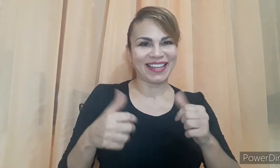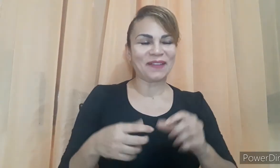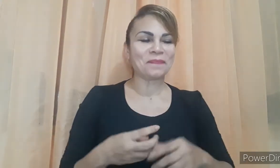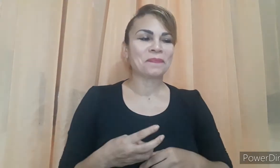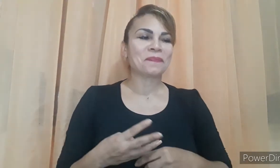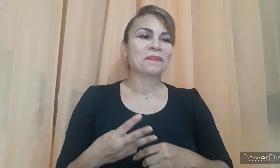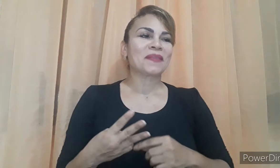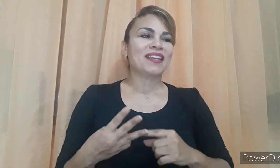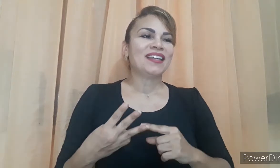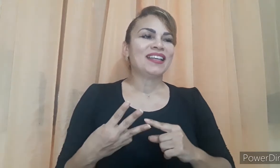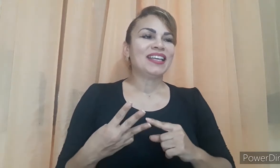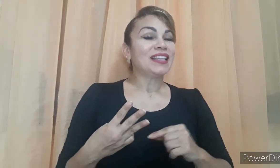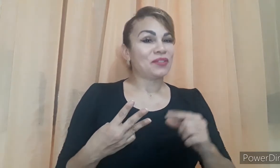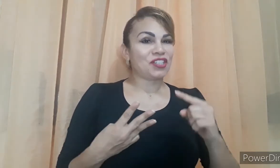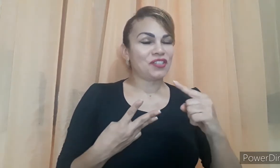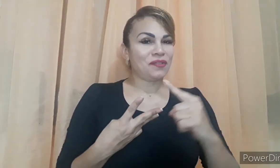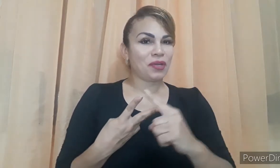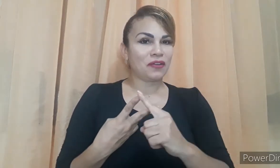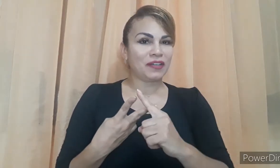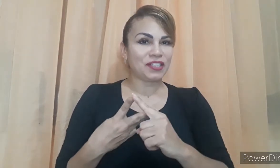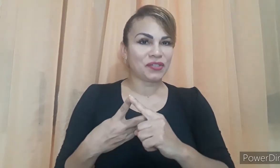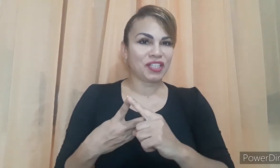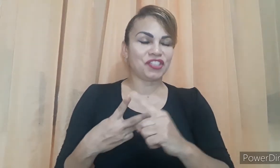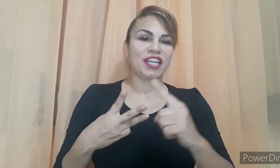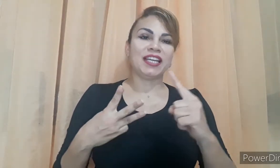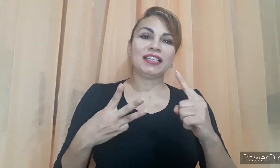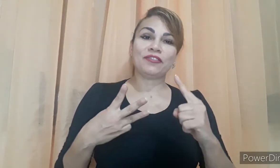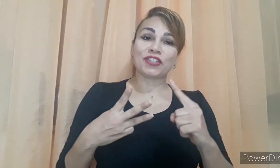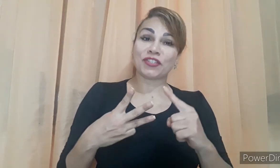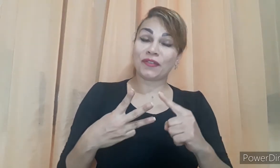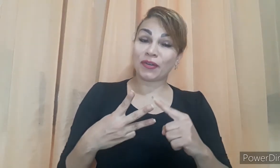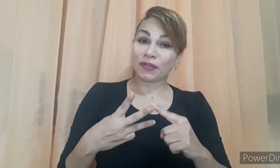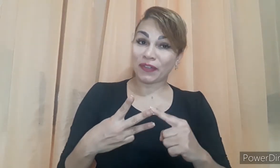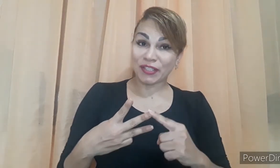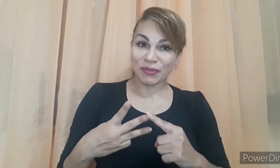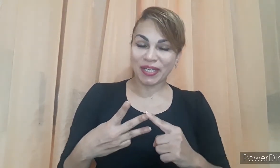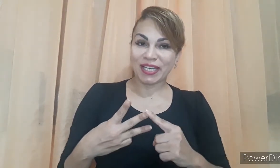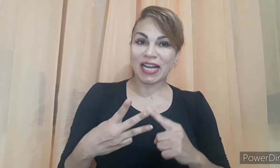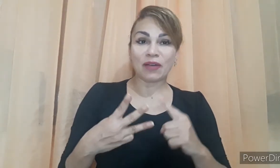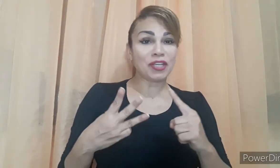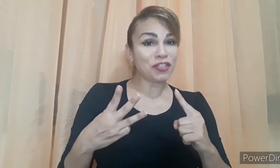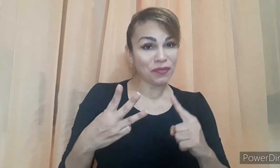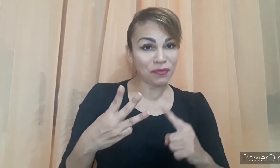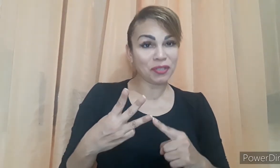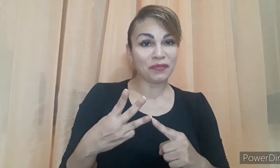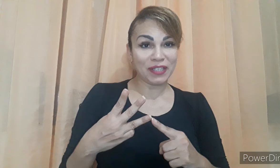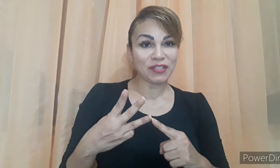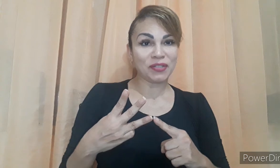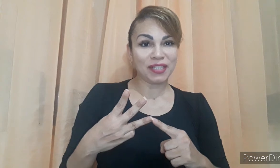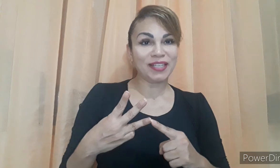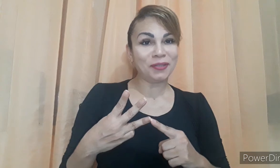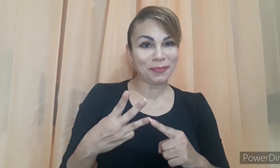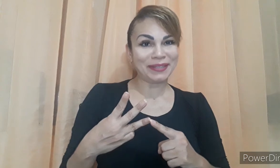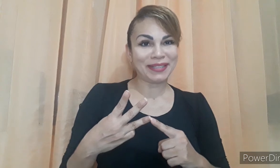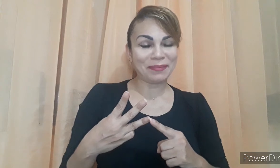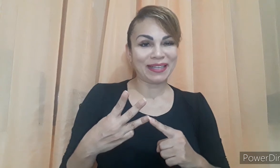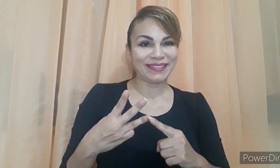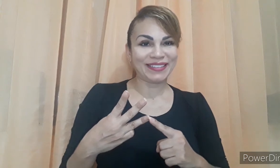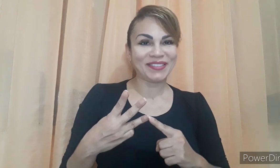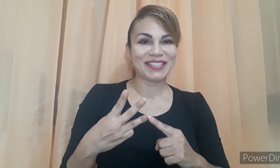tá? Então, a gente viu que não flexiona em gênero, a gente viu que não flexiona em grau e a gente viu que não flexiona em número também, ou